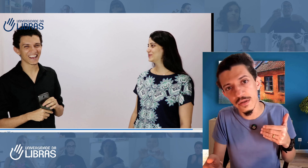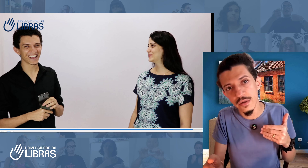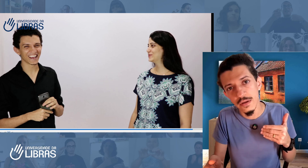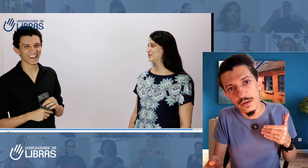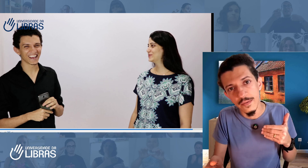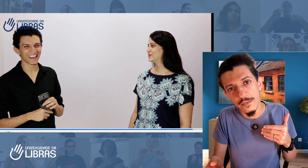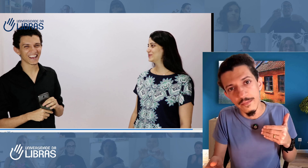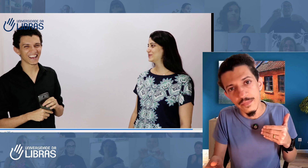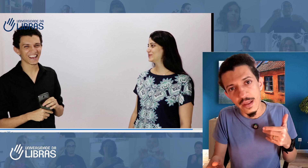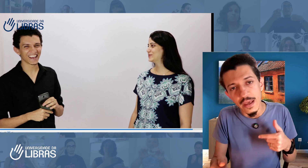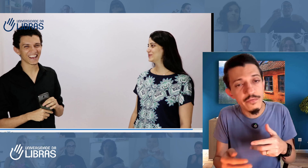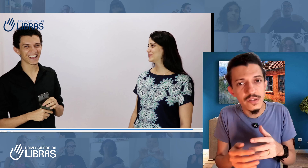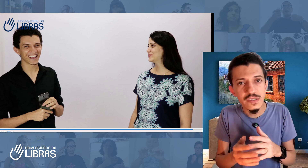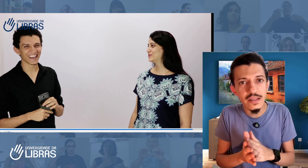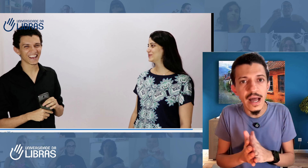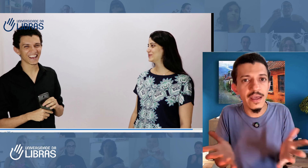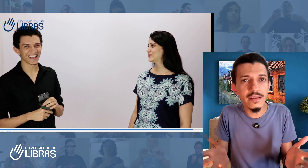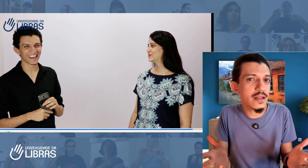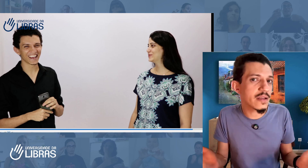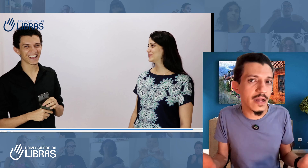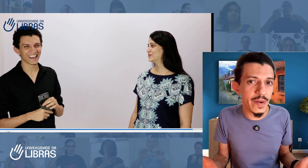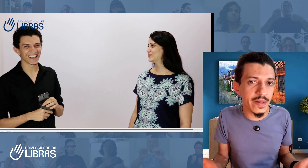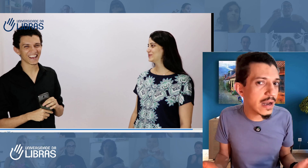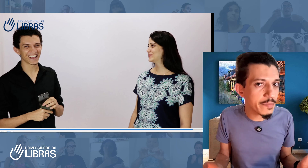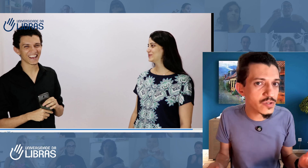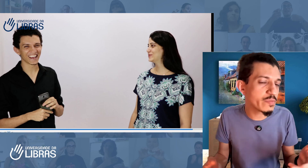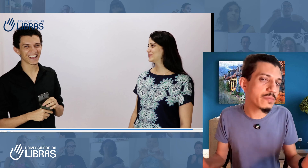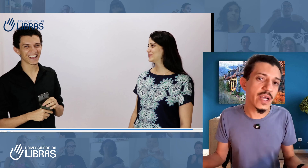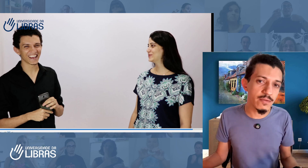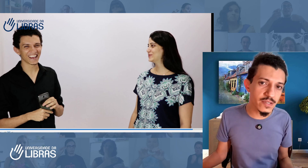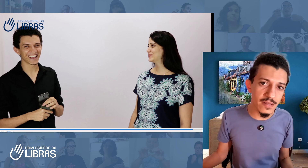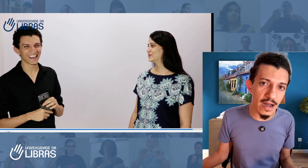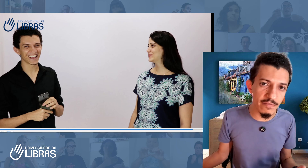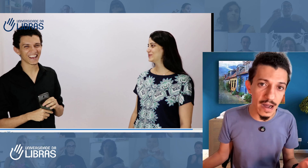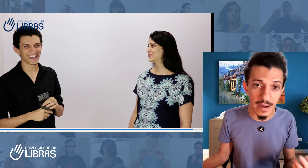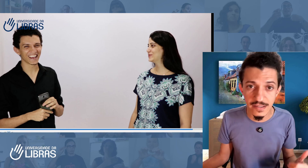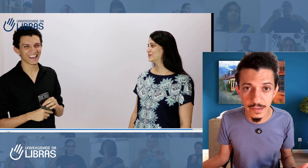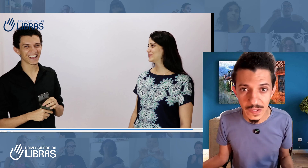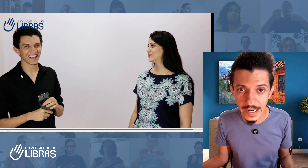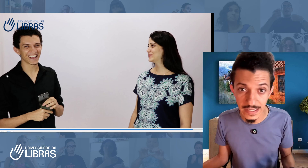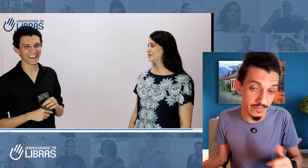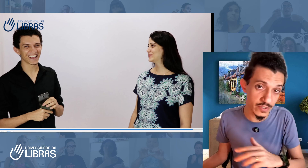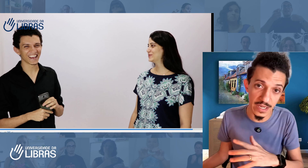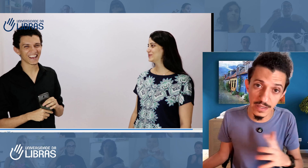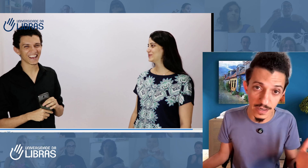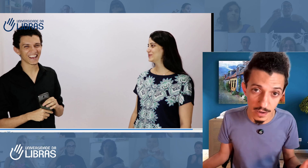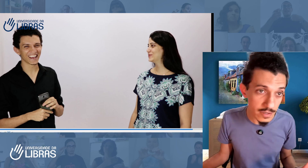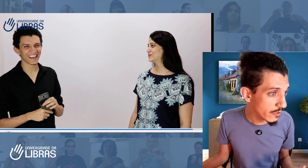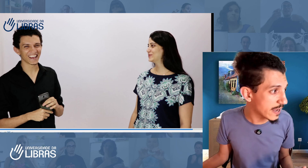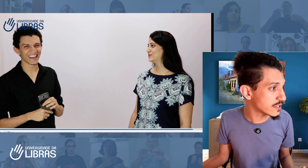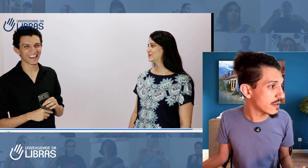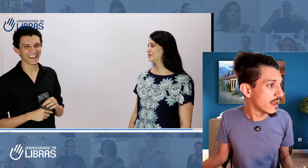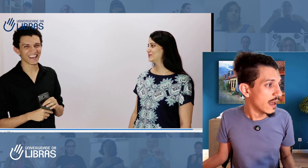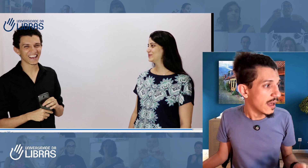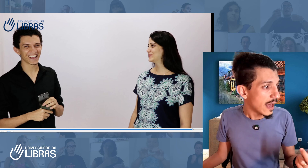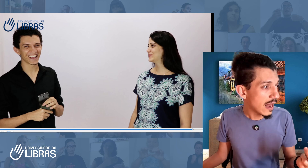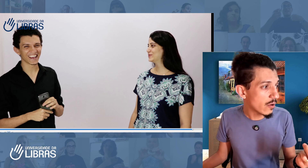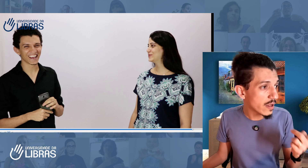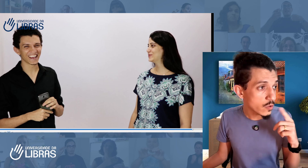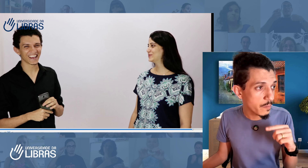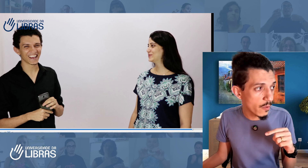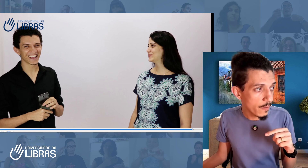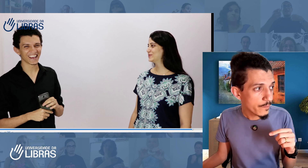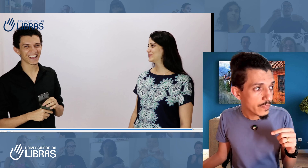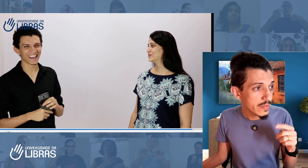anos. E você está aí tentando aprender a Libras do mesmo jeito que você estava há mais tempo atrás. E você ainda não está fluente. A